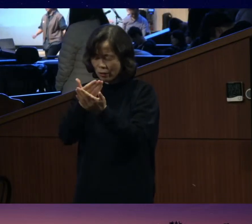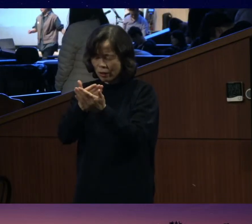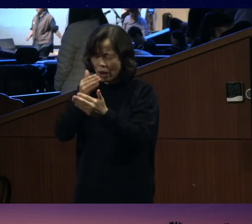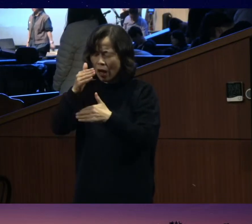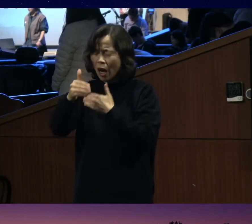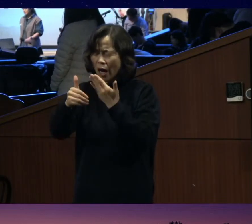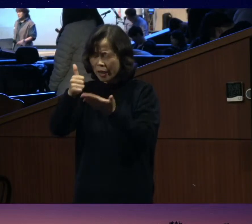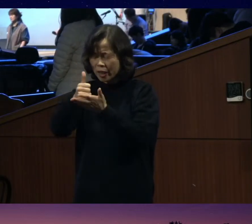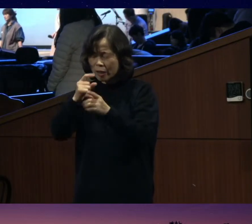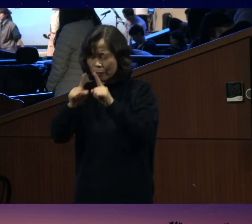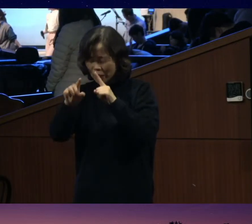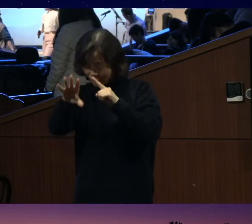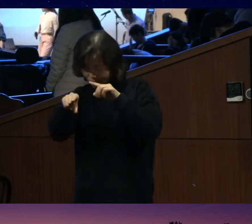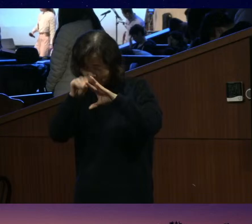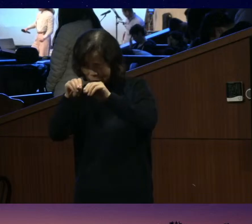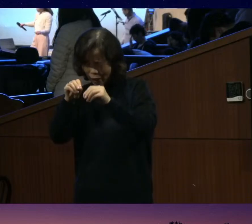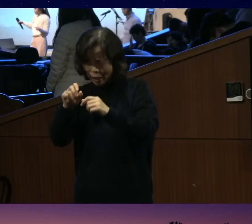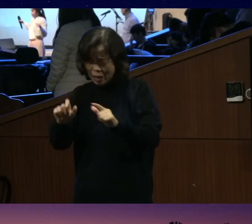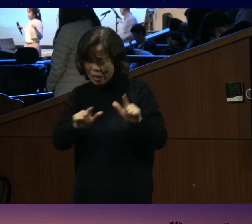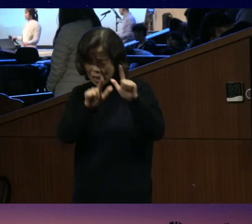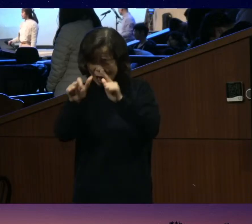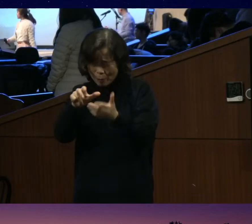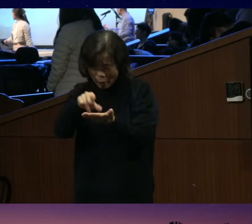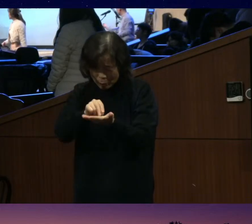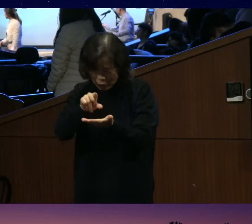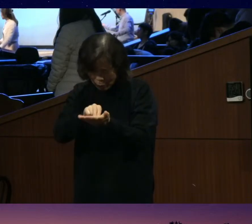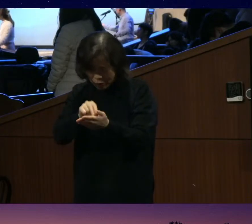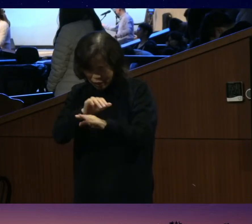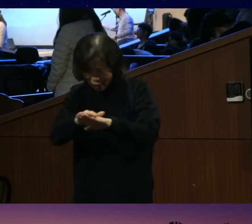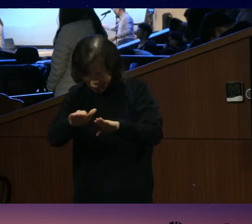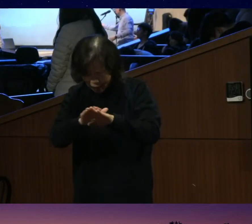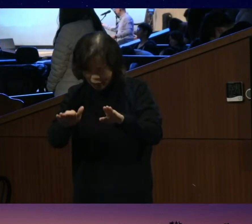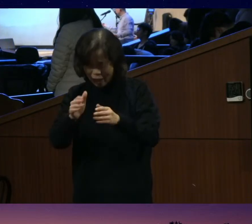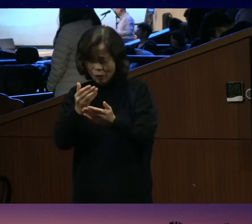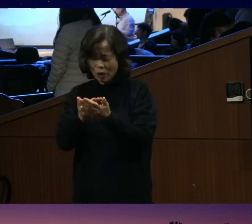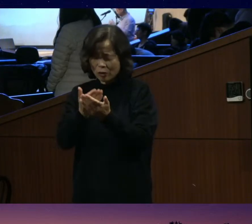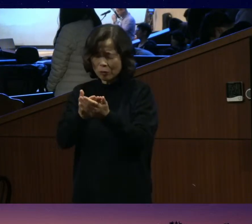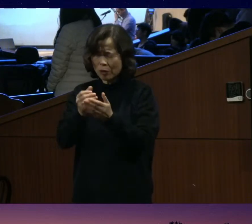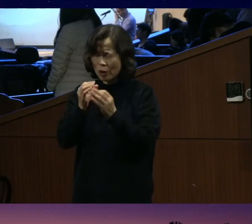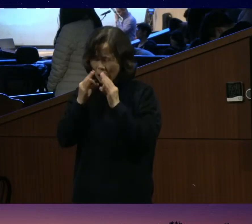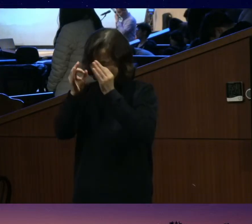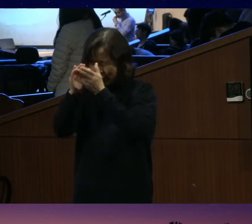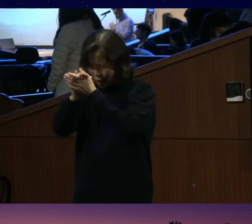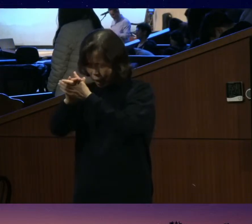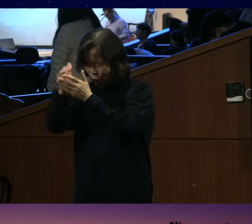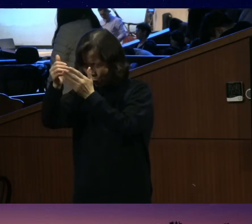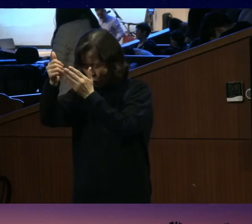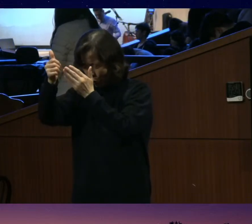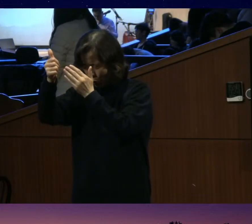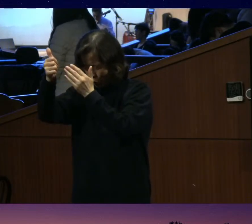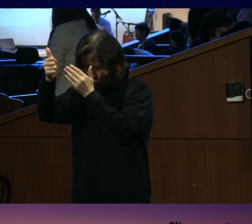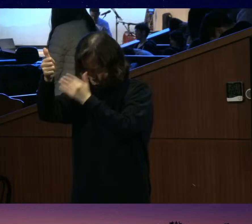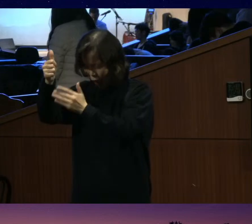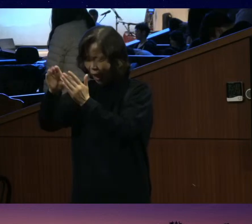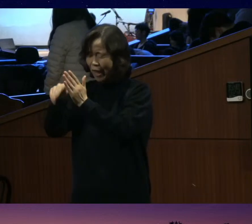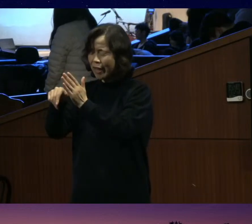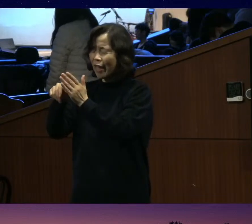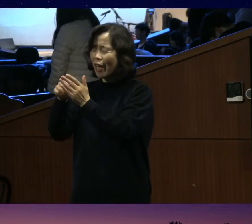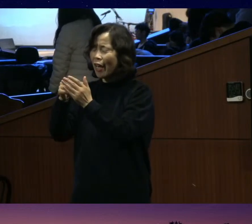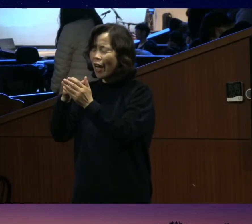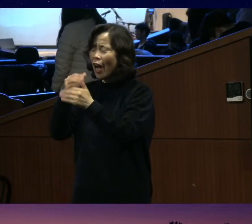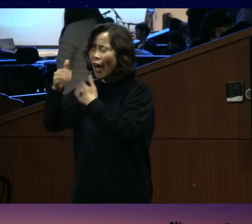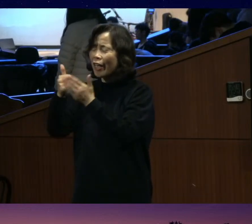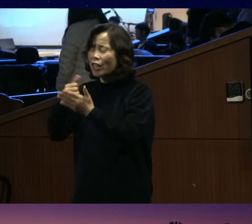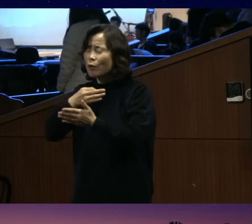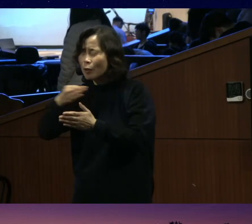삶의 모든 문제가 해결되게 하시고 기도하다 사랑스러운 주의 음성 듣게 하여 주시옵소서. 우리를 주의 성령으로